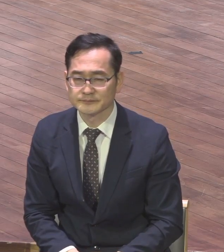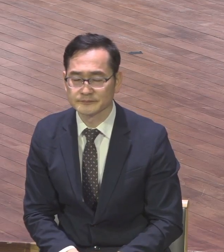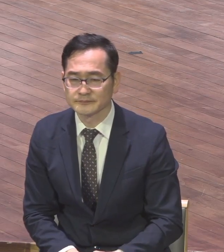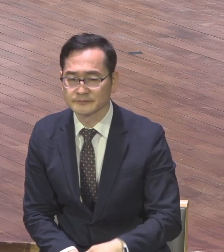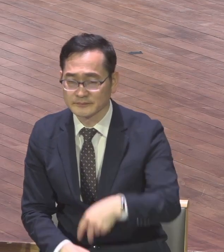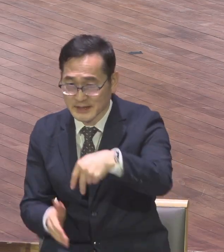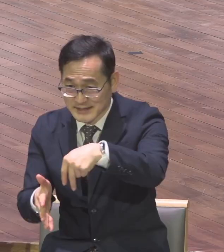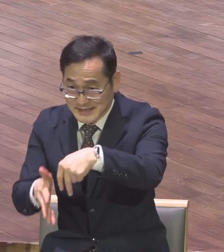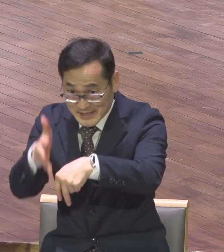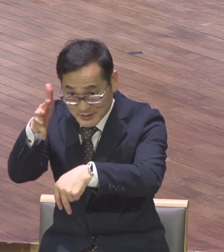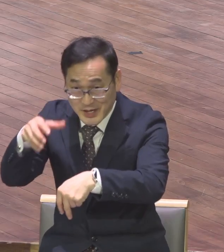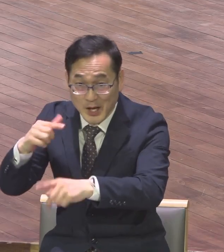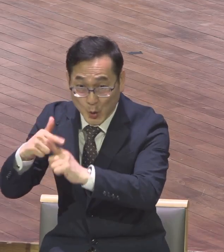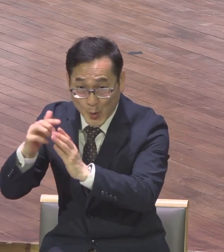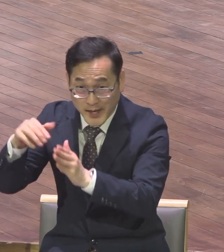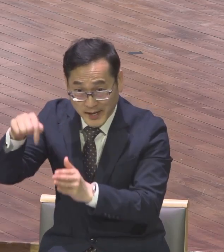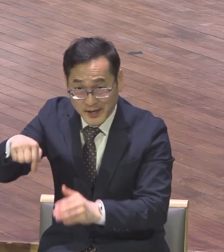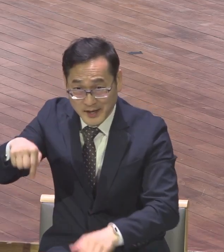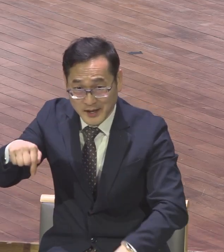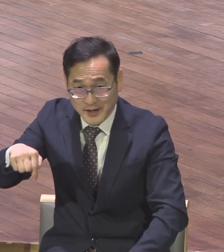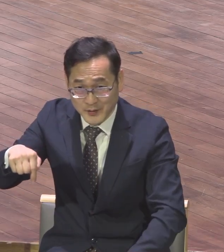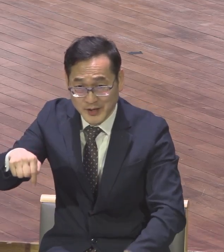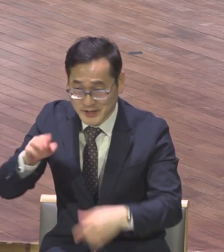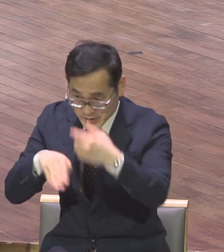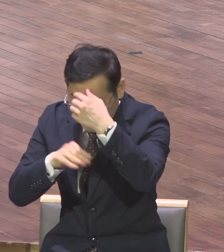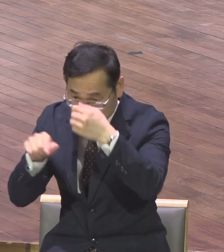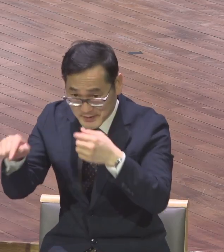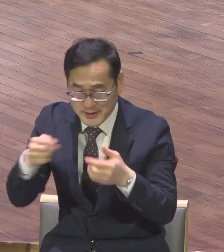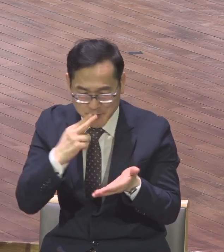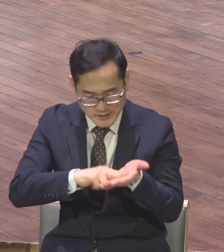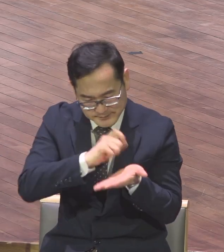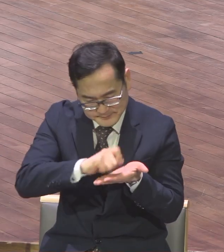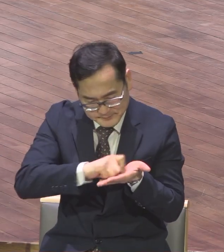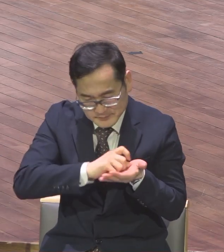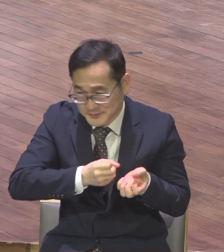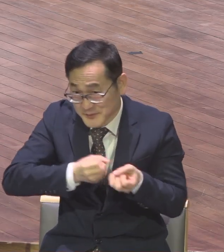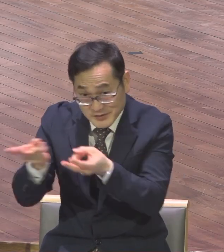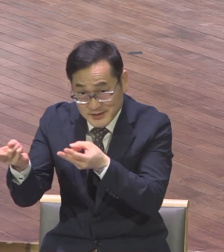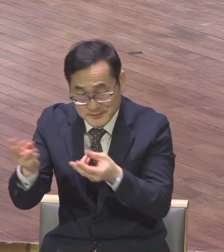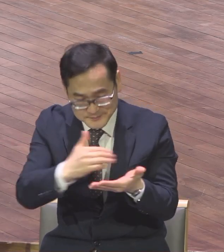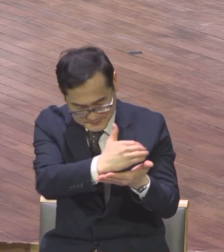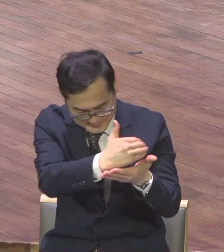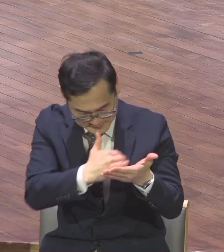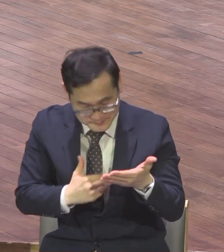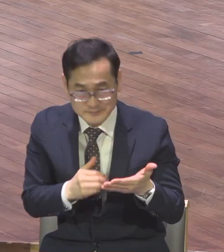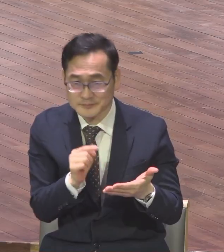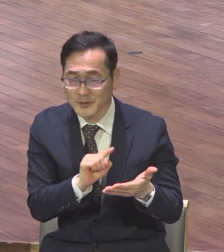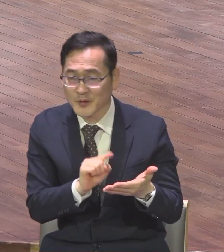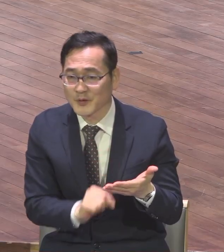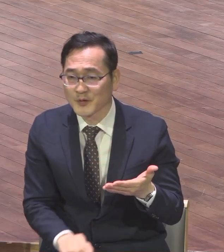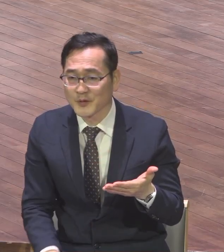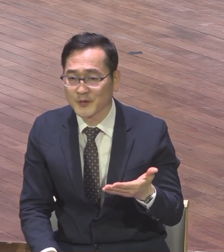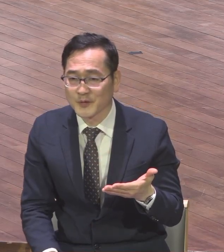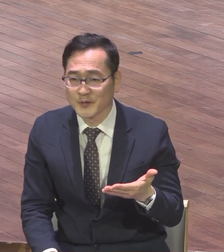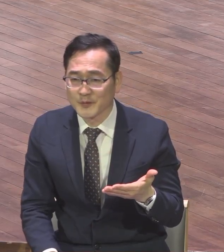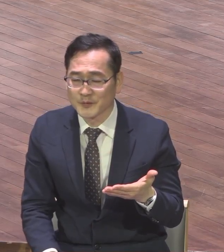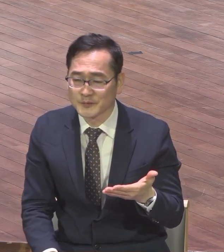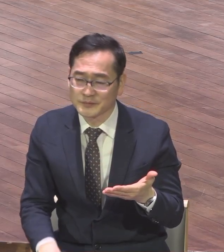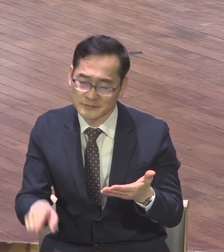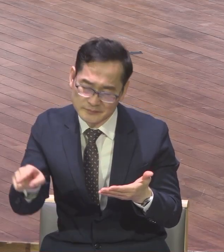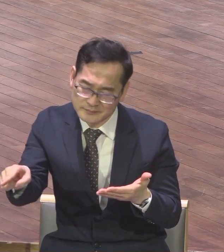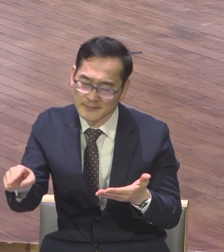마지막 권면과 끝 인사로서 편지를 마무리하고 있는데, 특별히 대살로니가 교회 성도들을